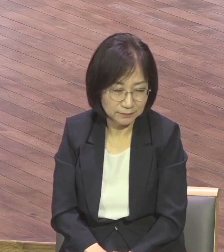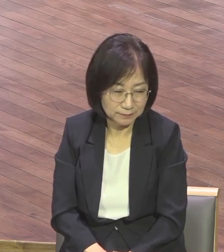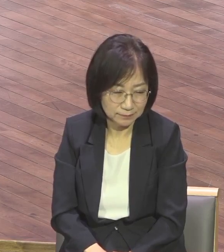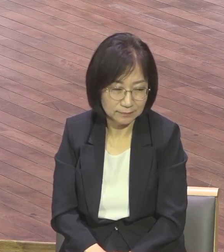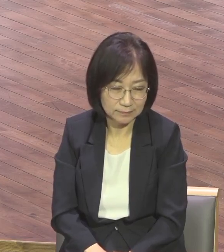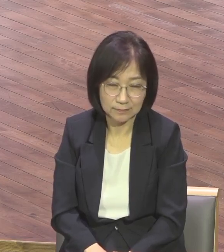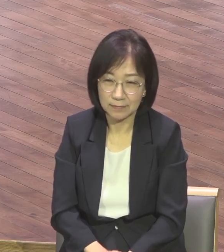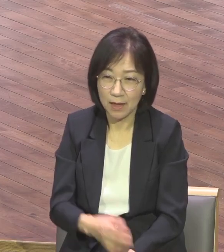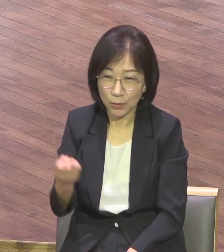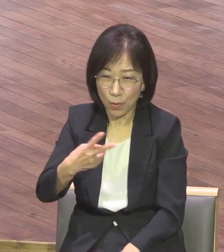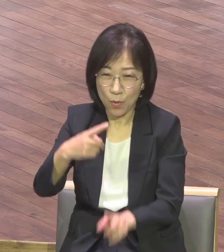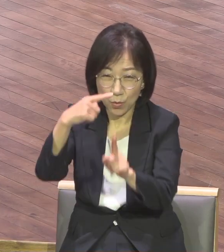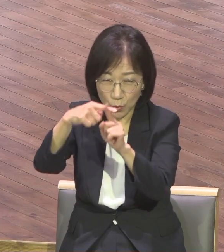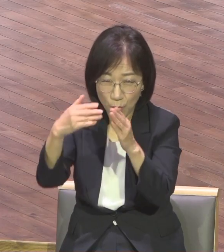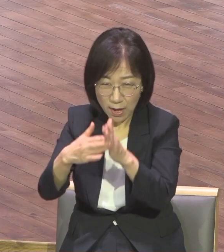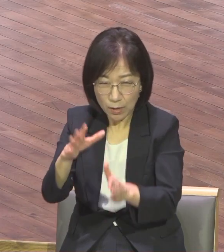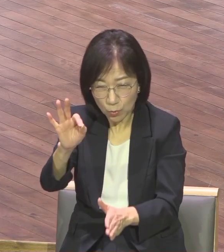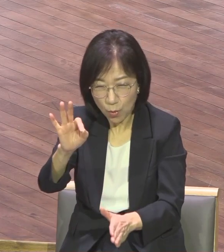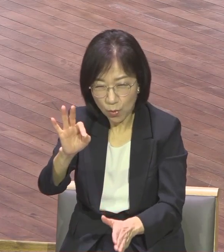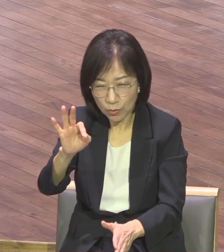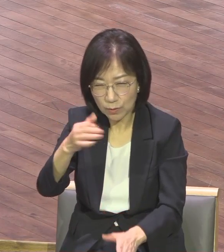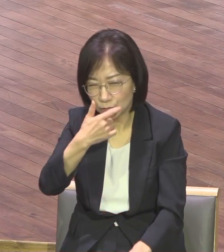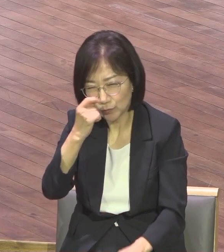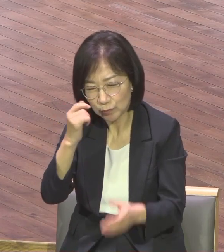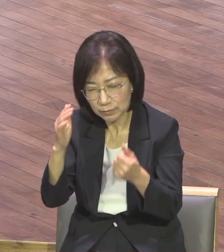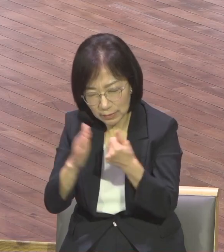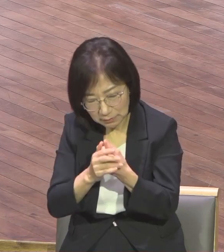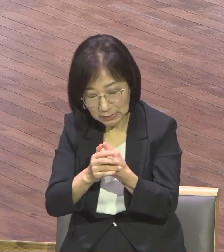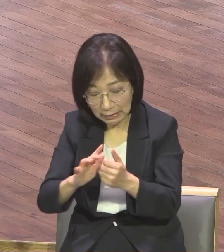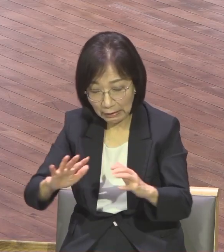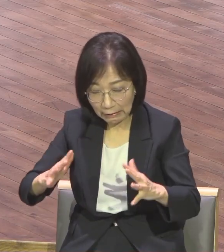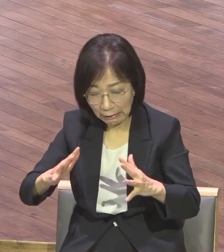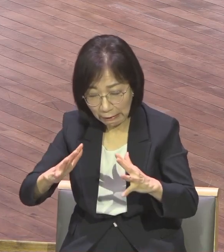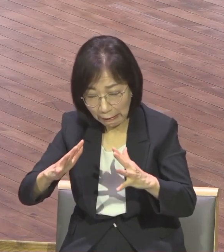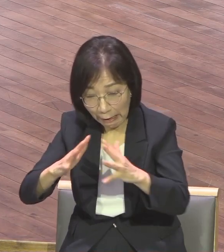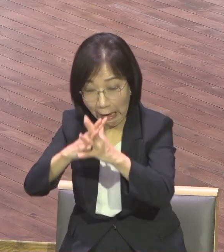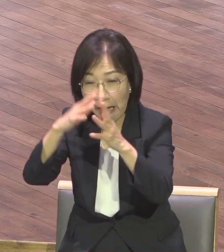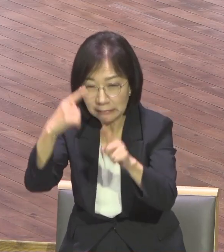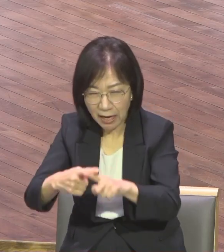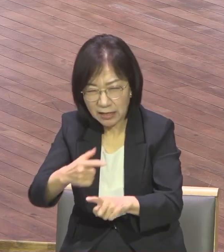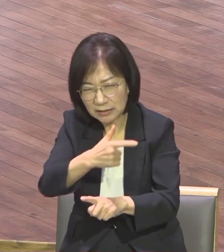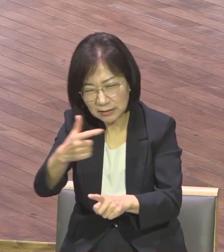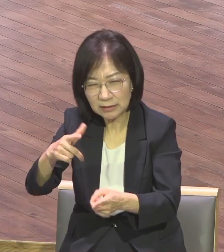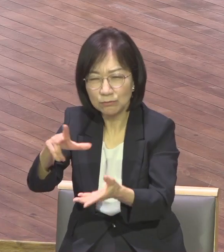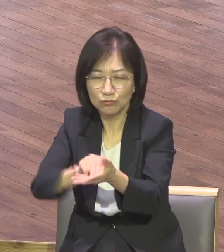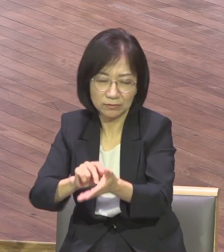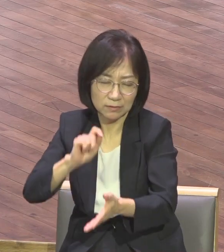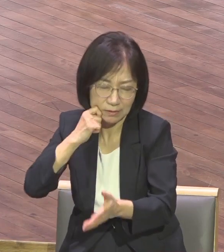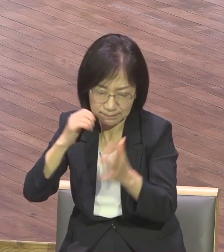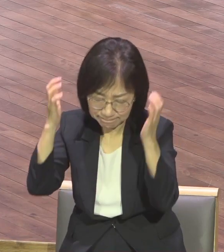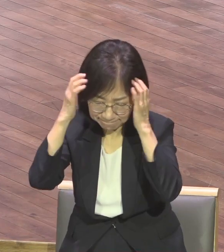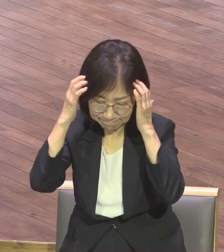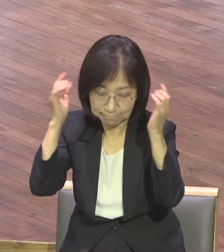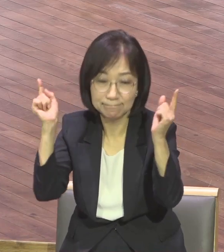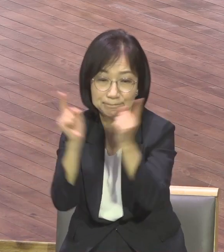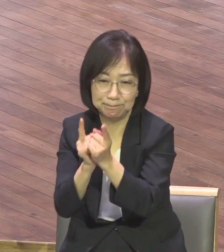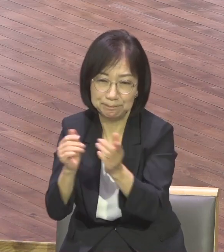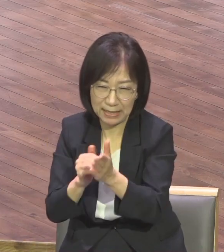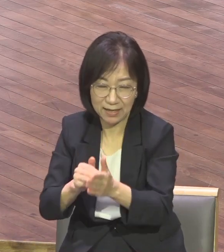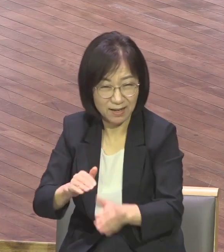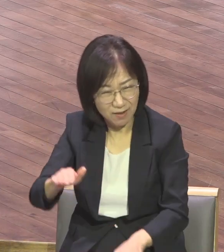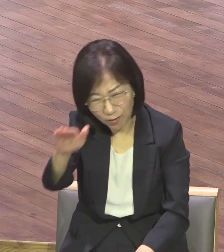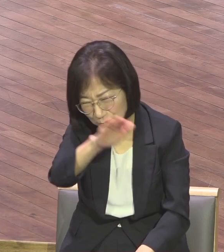새로 시작하지. 1억, 한 1억은 남을 겁니다. 그러더라고. 공개 입찰 할 때. 리서 자금을 써가지고. 여러분